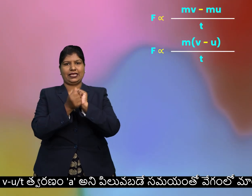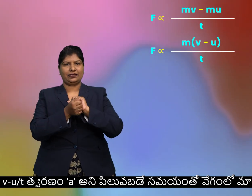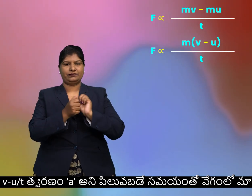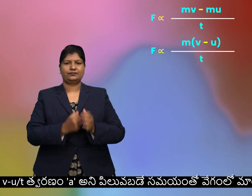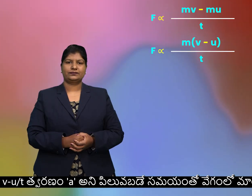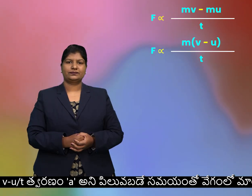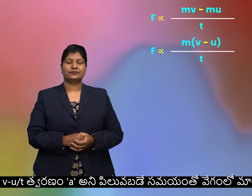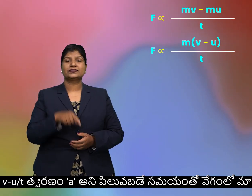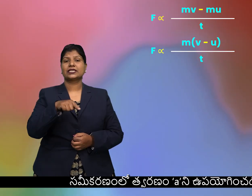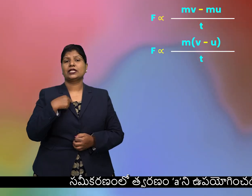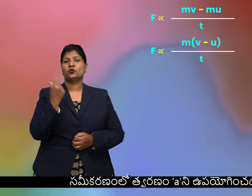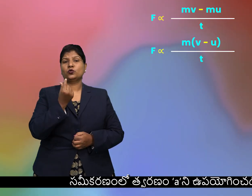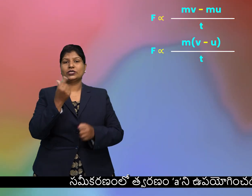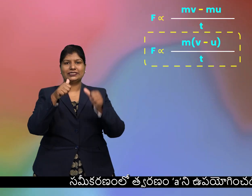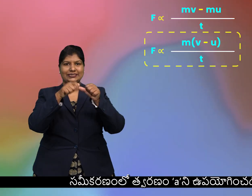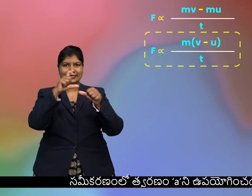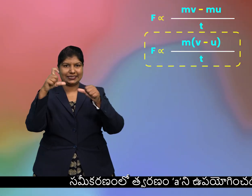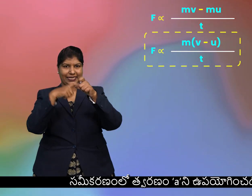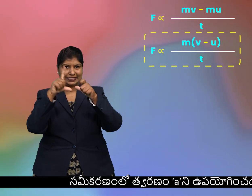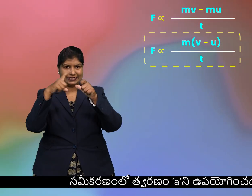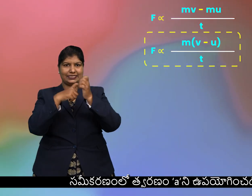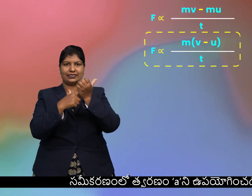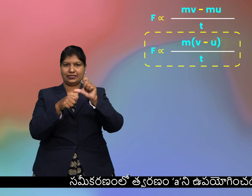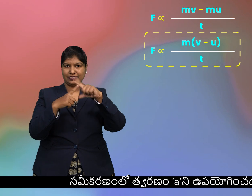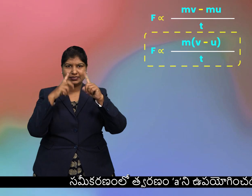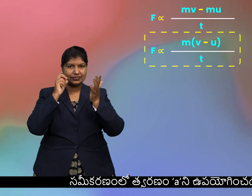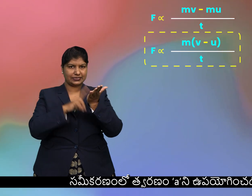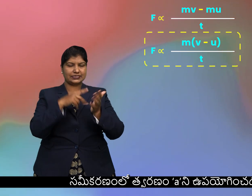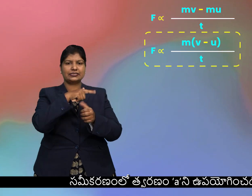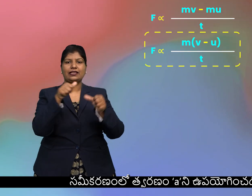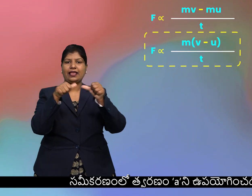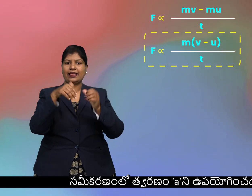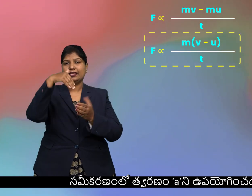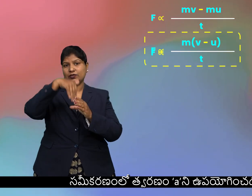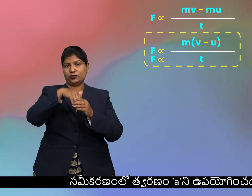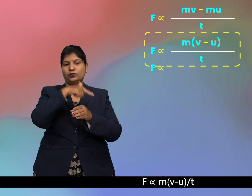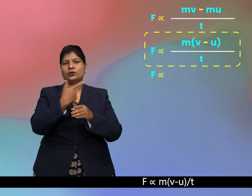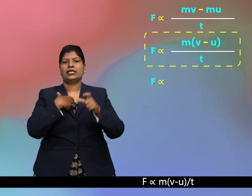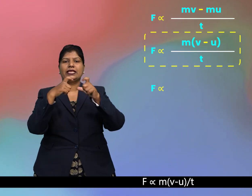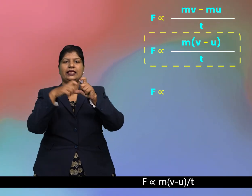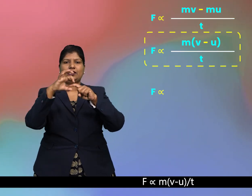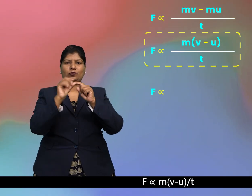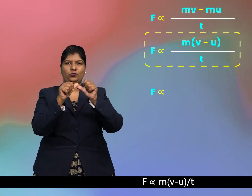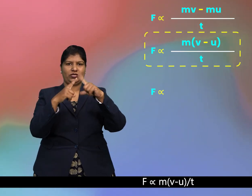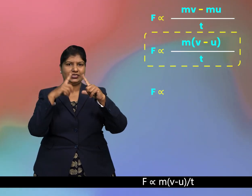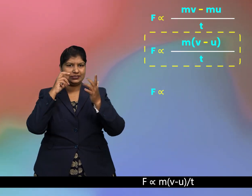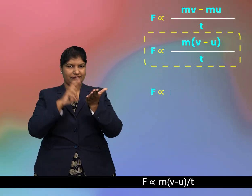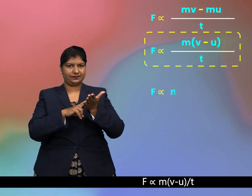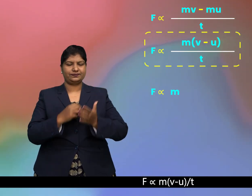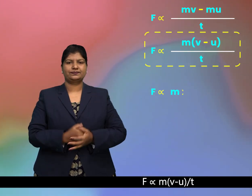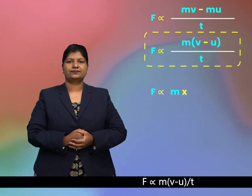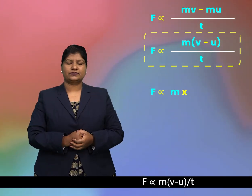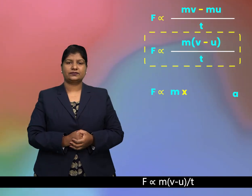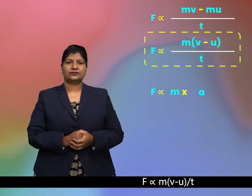మార్పును సూచిస్తుంది. సమీకరణంలో త్వరణం a ని ఉపయోగించడం F ప్రపోర్షనల్